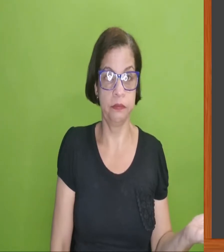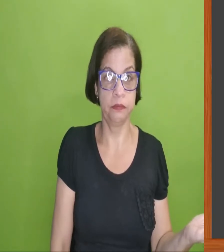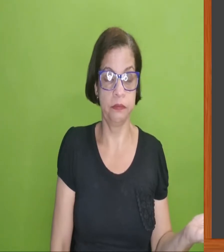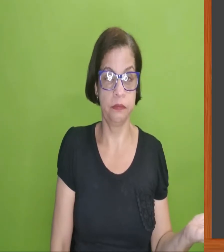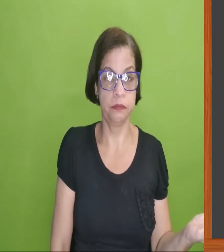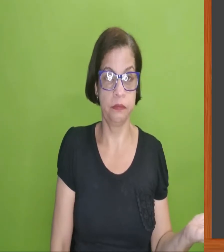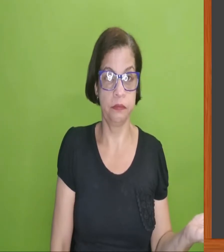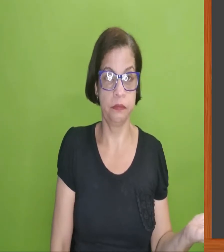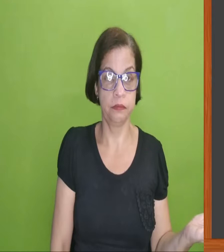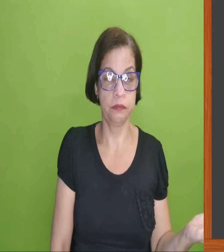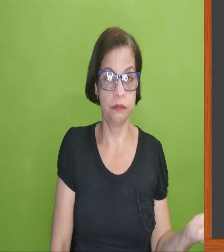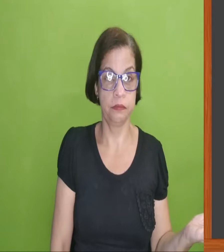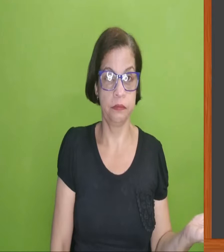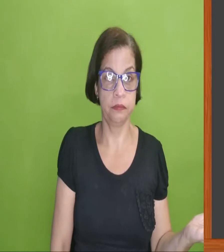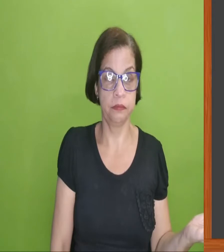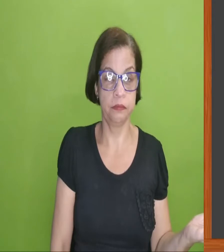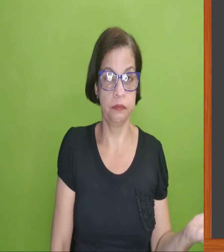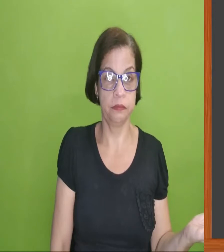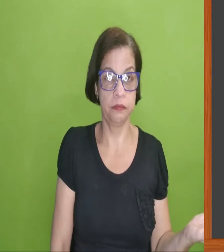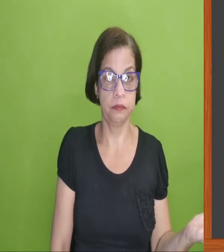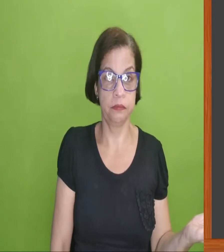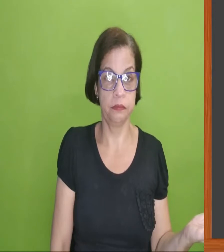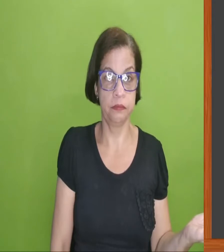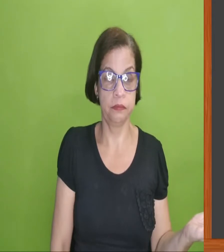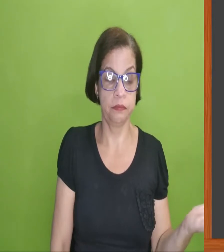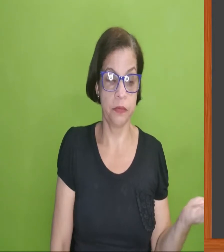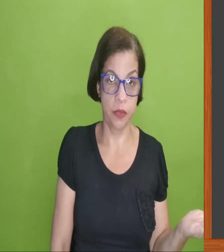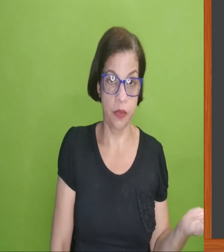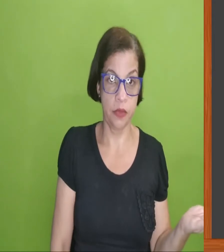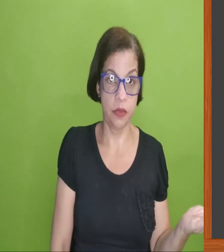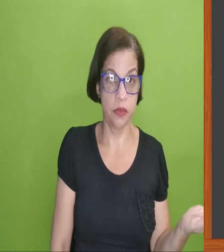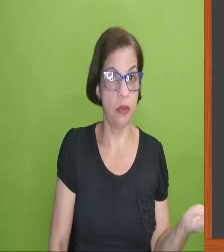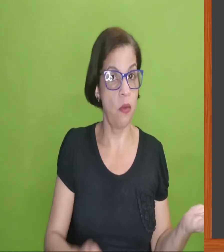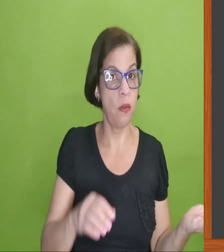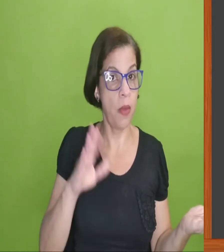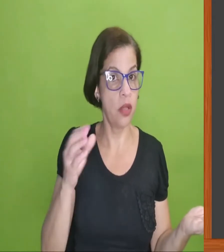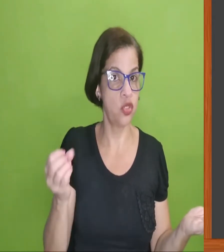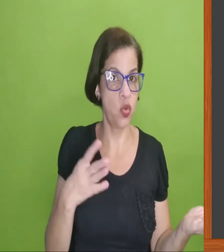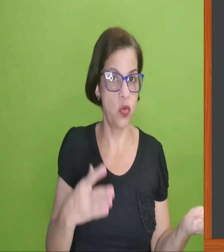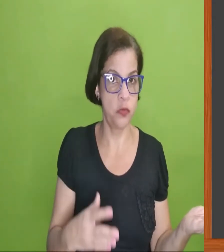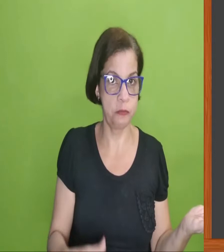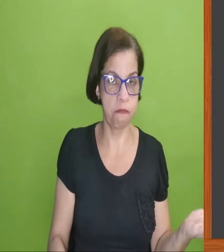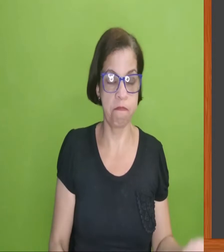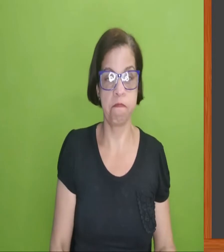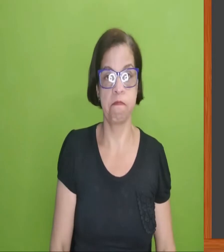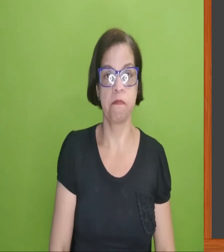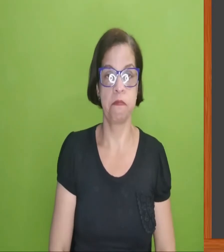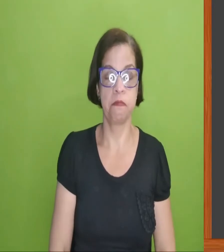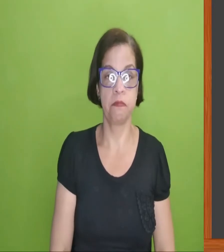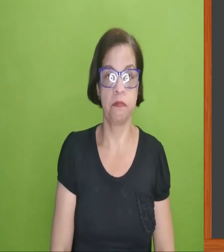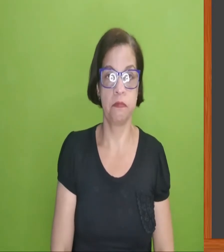receptor alfa-ativado pelo proliferador peroxissômico. E os mais recentes, os inibidores da